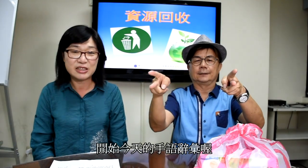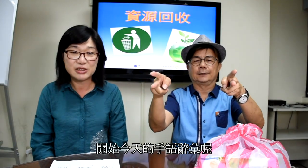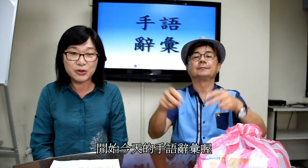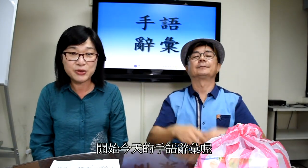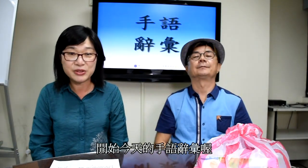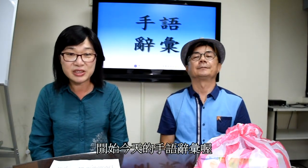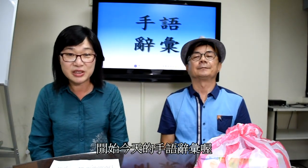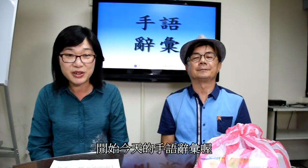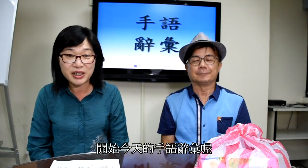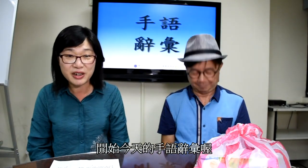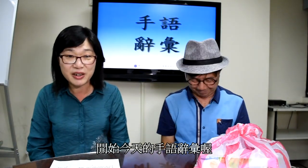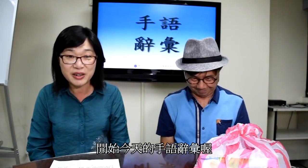手语词汇哦。